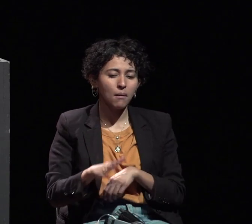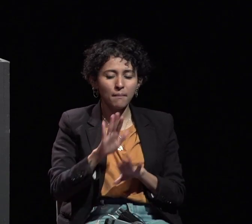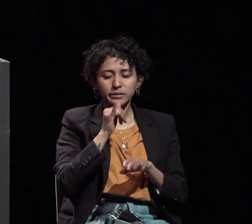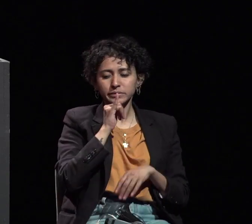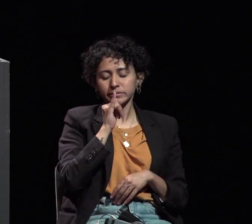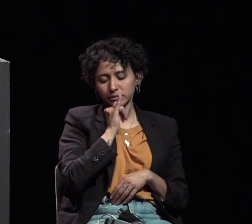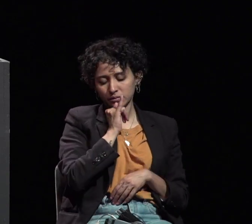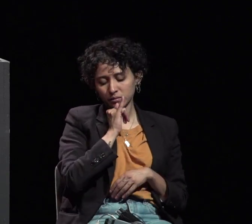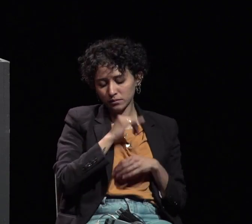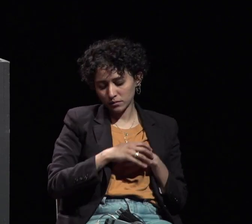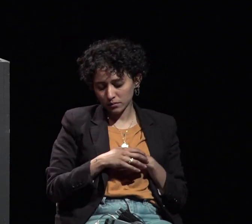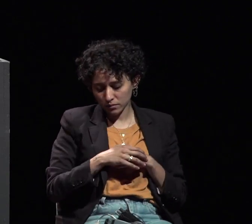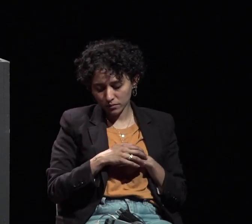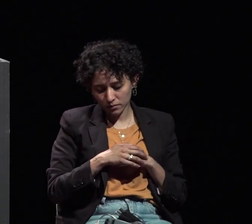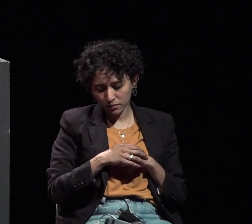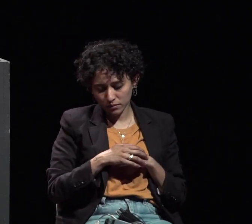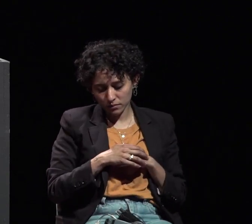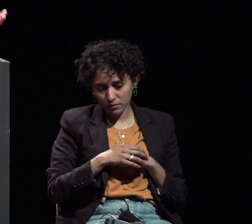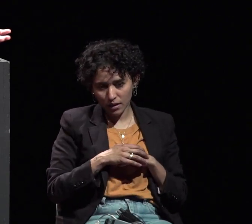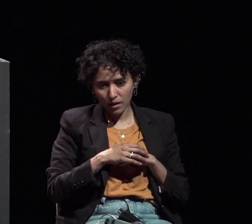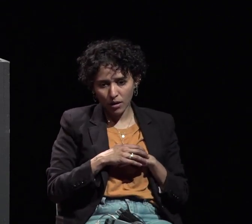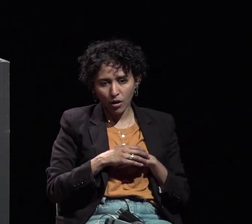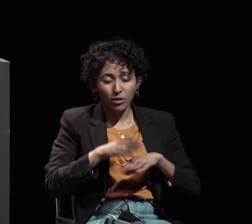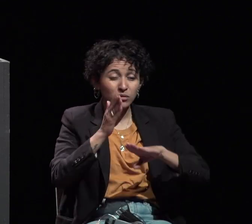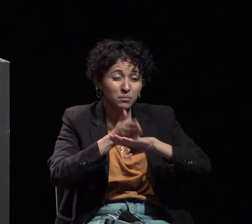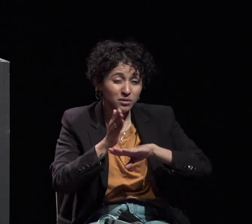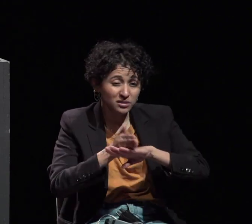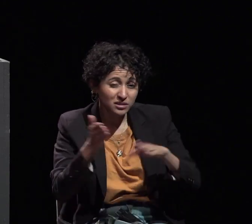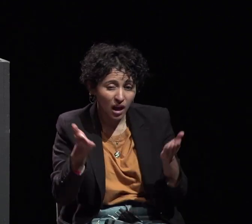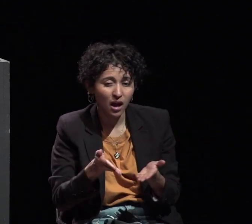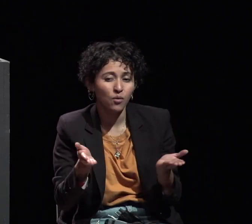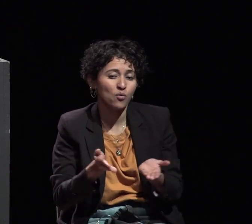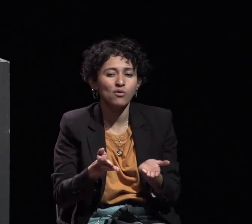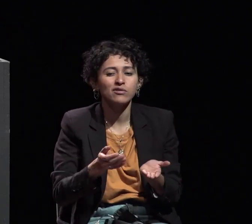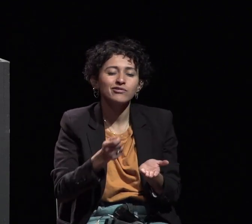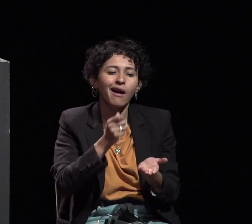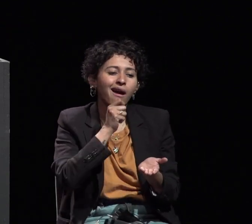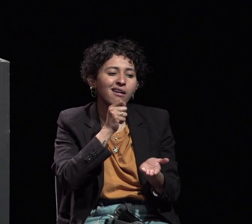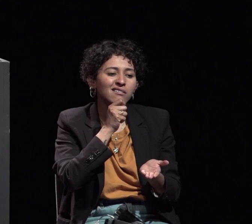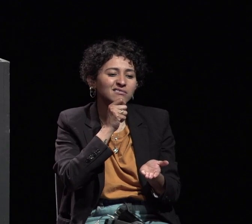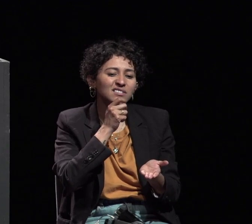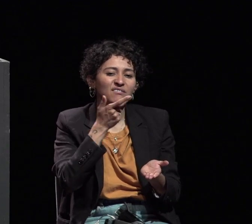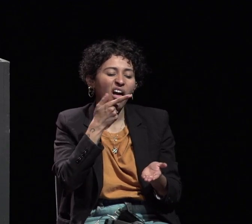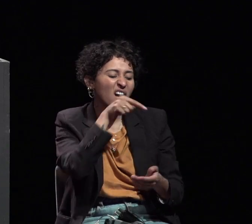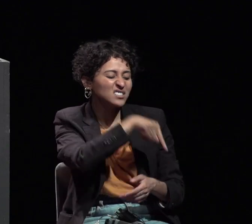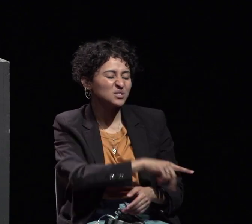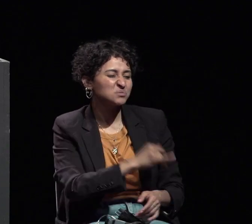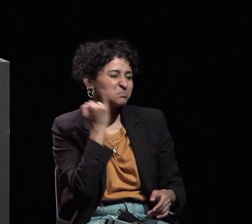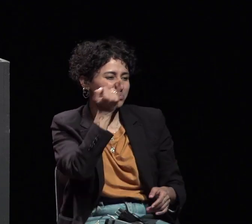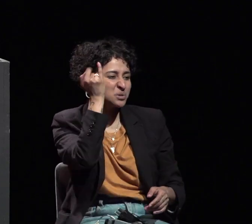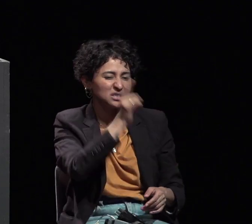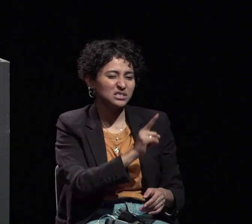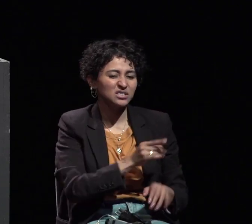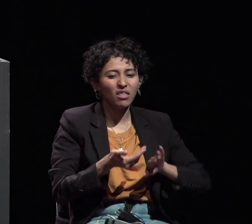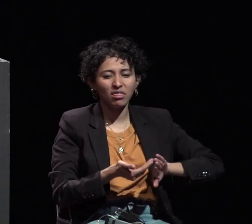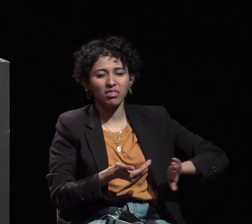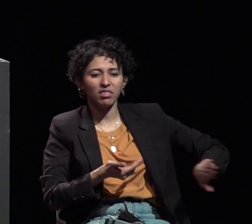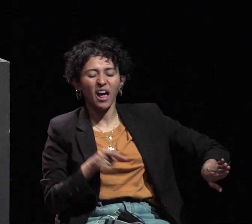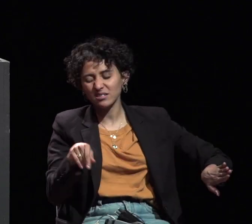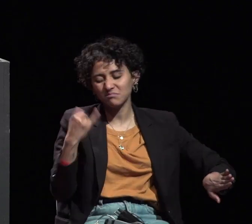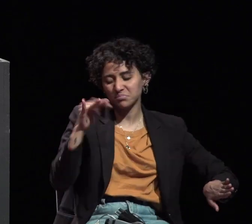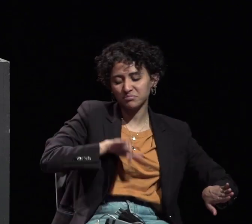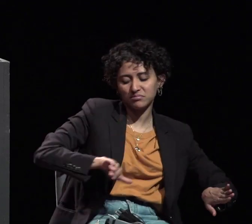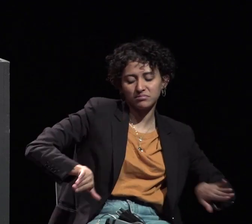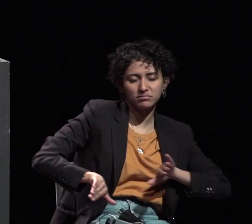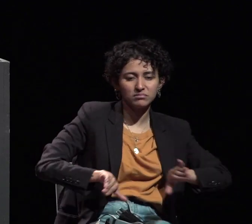modernos, condenam determinados fenômenos coletivos à existência e outros às periferias do real. Modos de